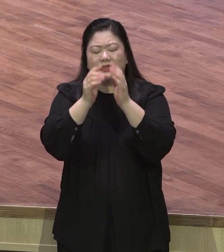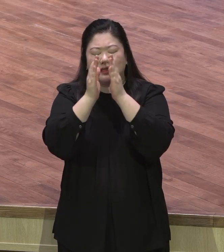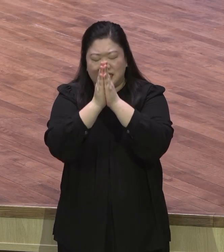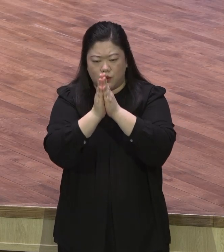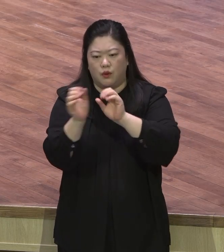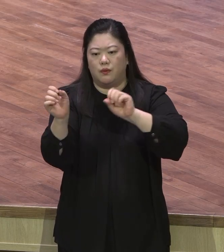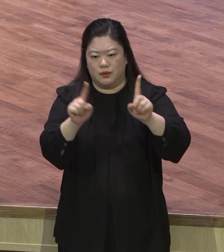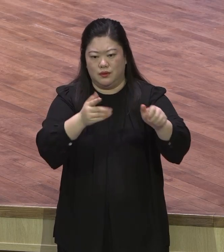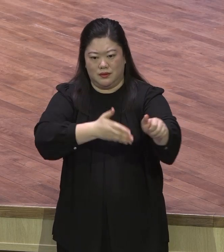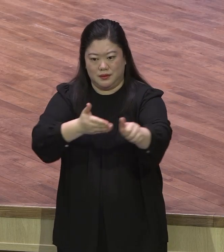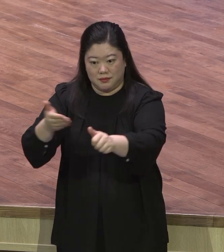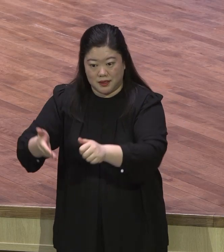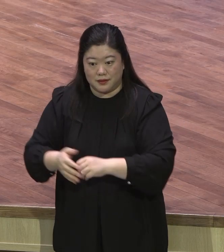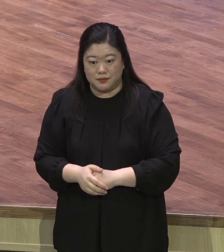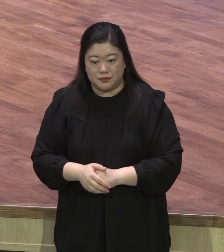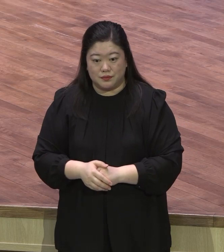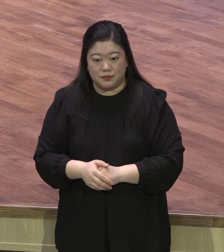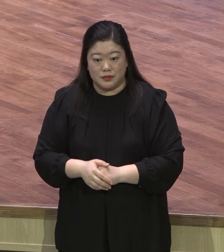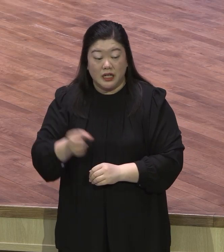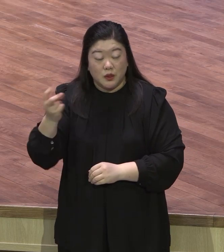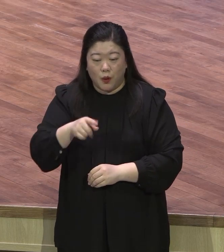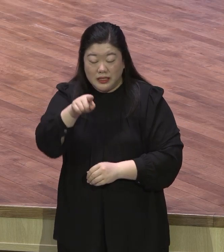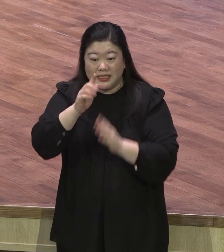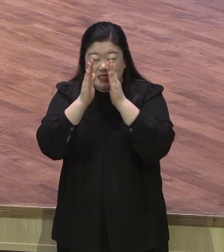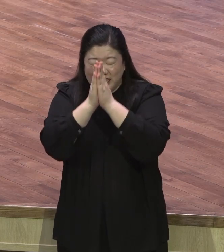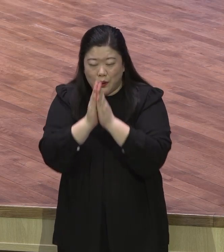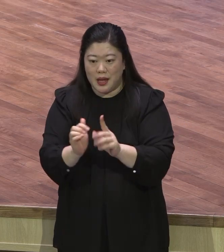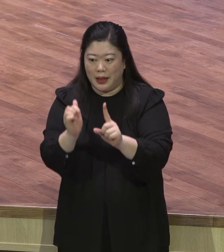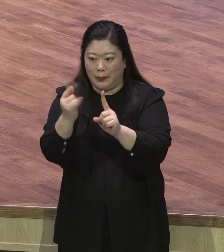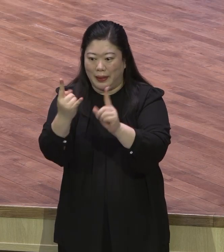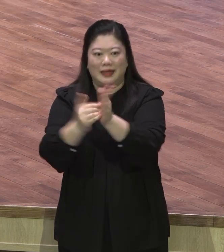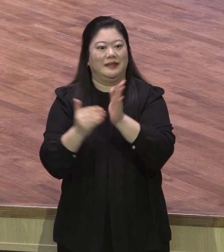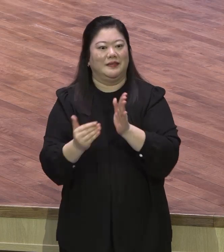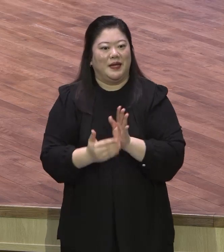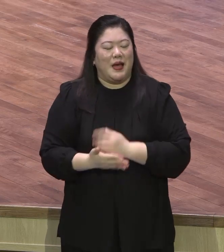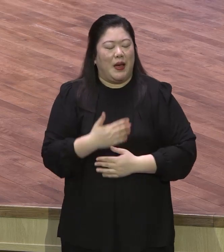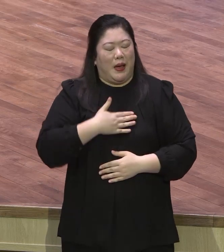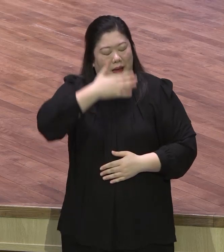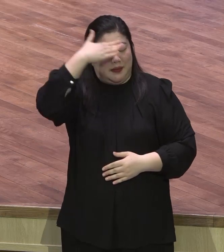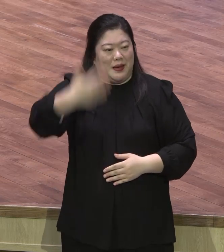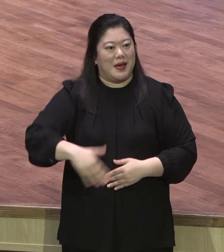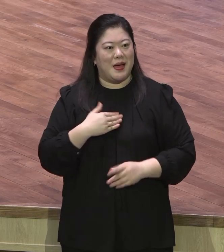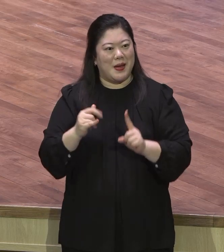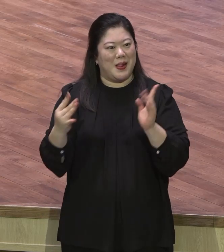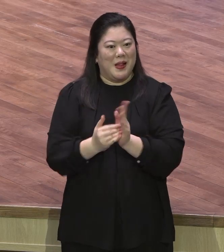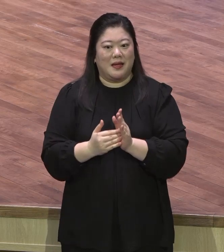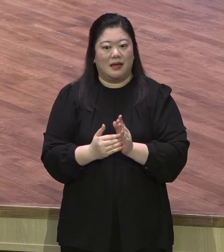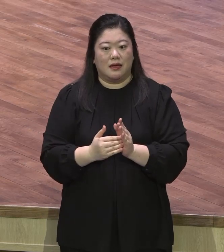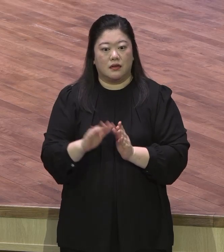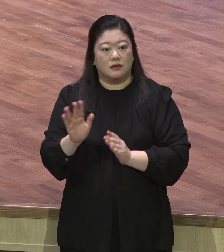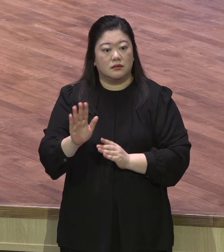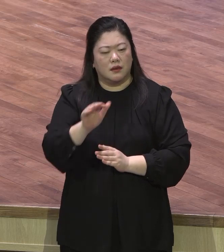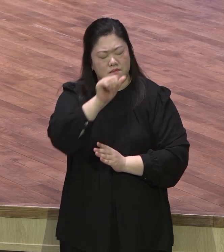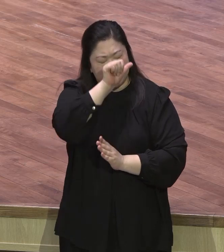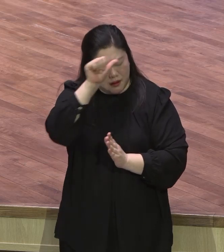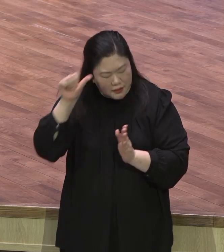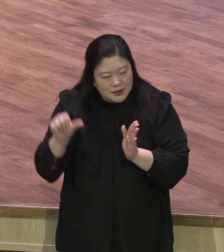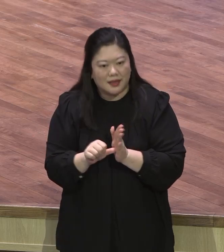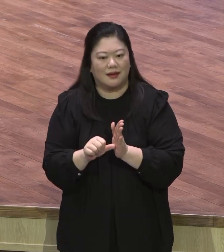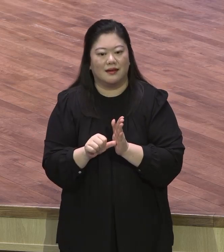은약을 붙잡고 매일매일 삶 속에서 적용하는 것입니다 그 바탕이 뭐냐 은약기도요 그 가운데 참된 누리 믿고